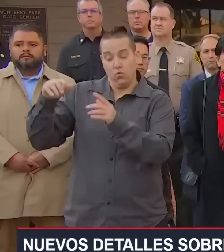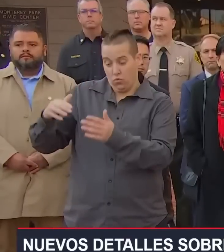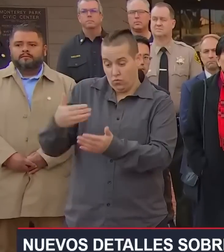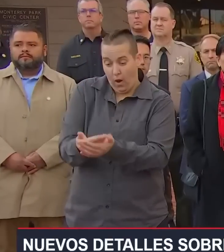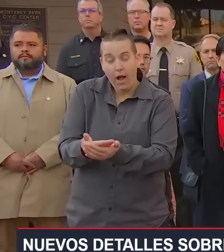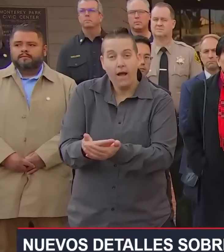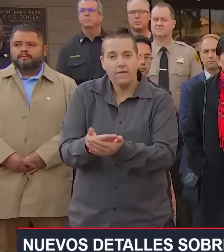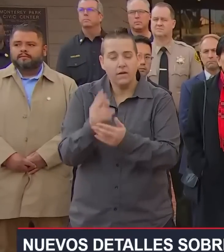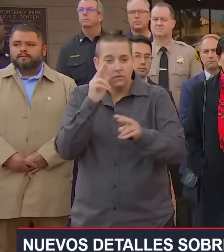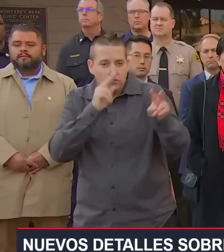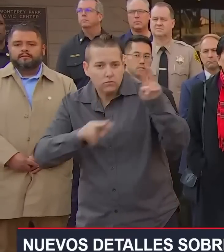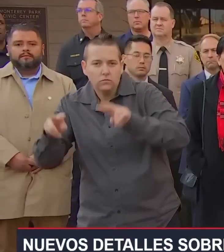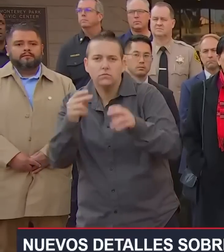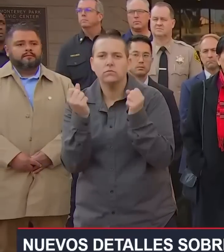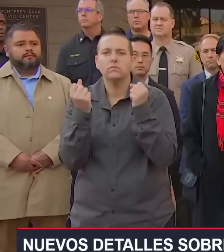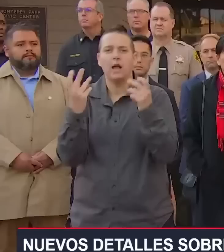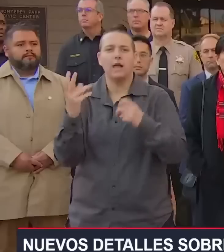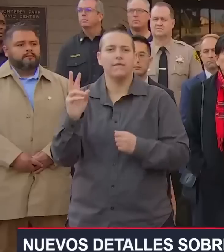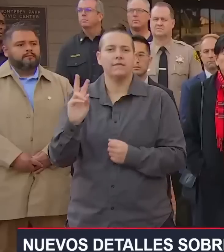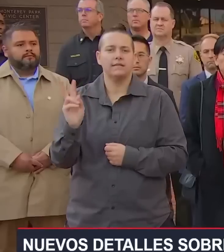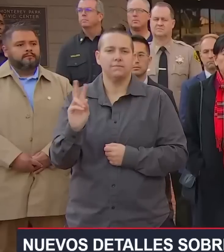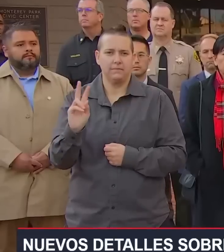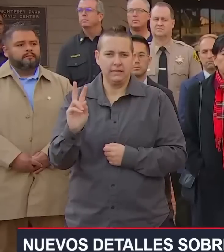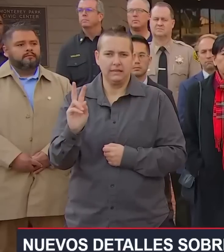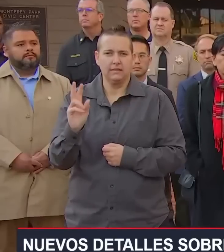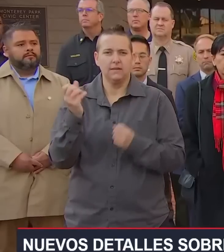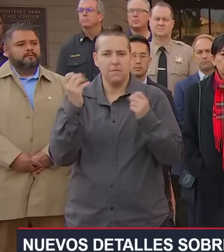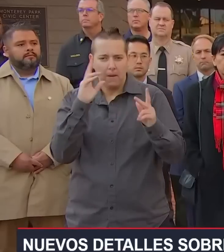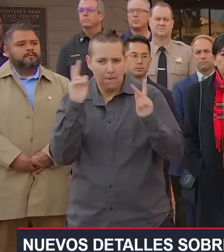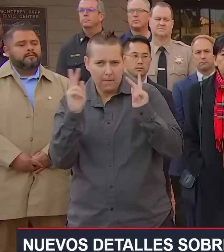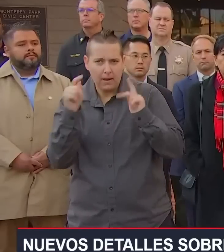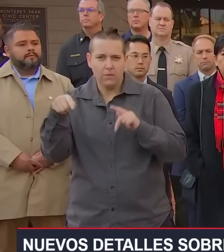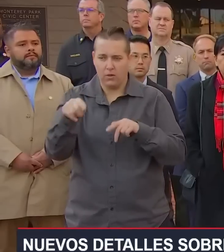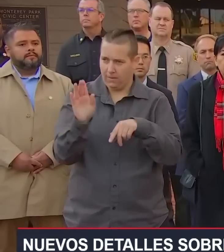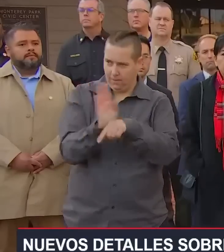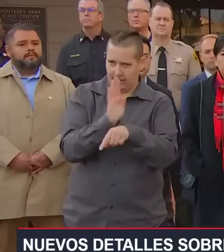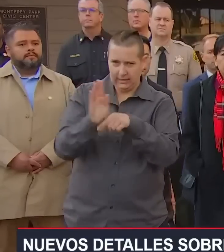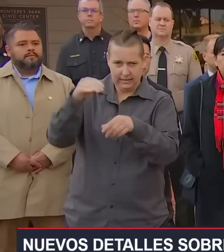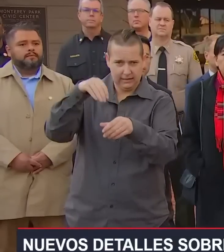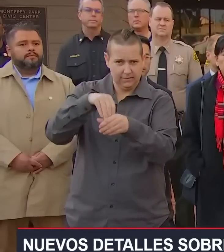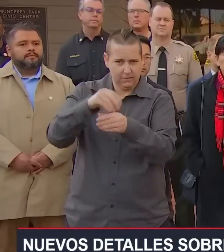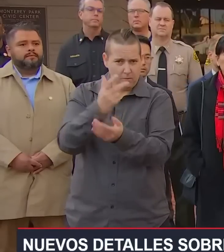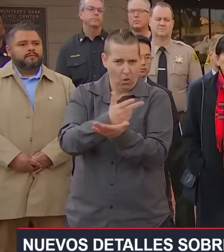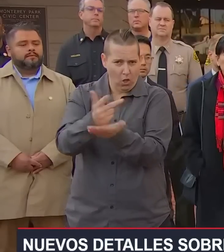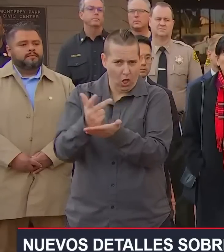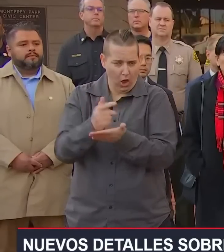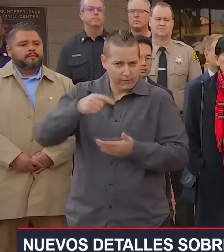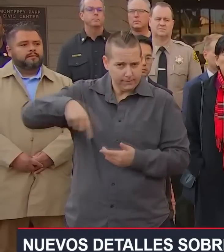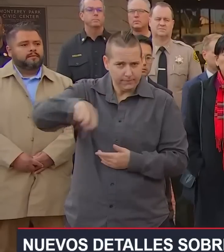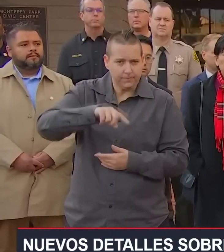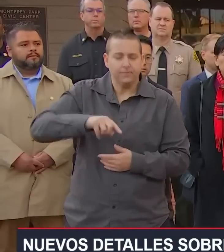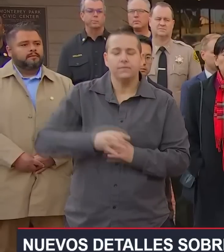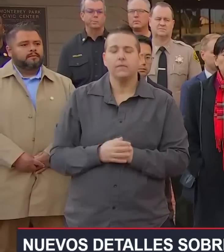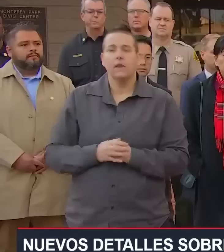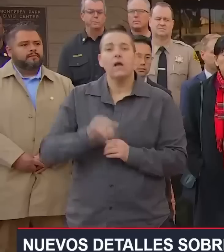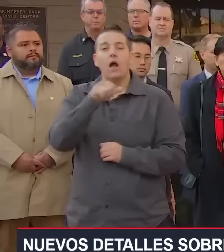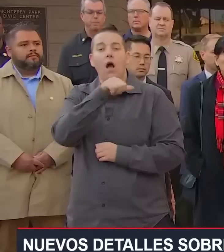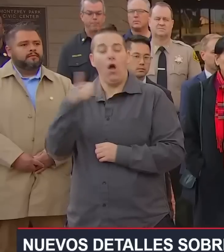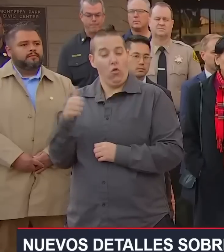por reportes de un tiroteo cuando la policía llegó al lugar encontraron a numerosas víctimas y